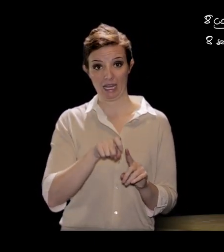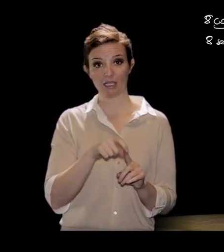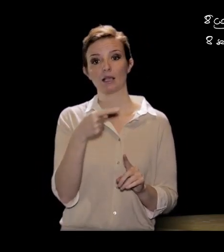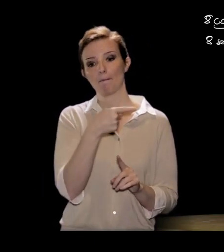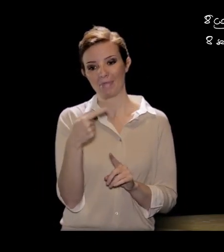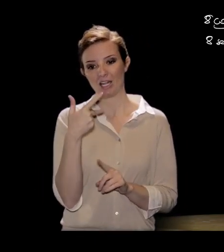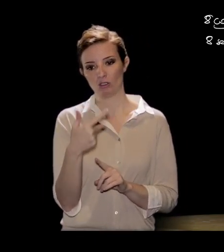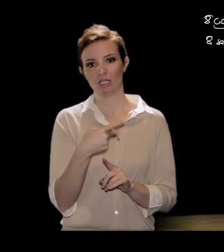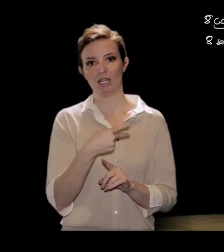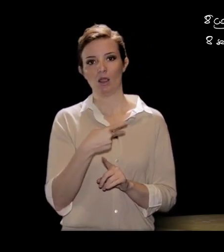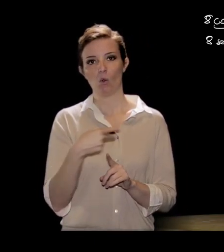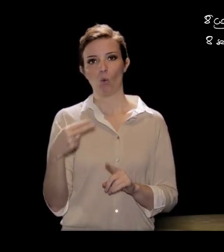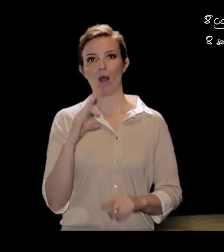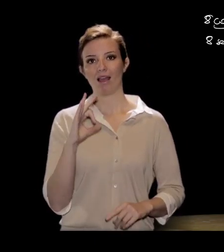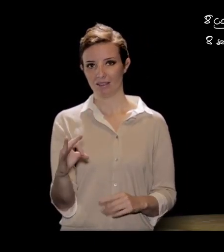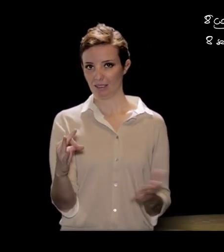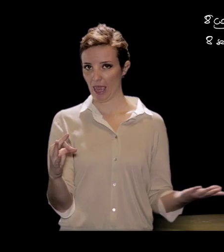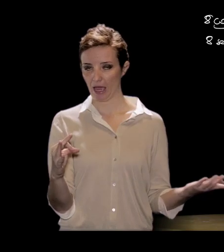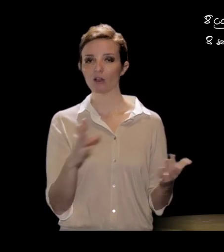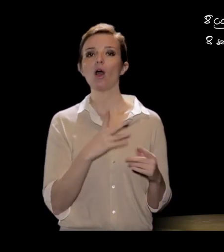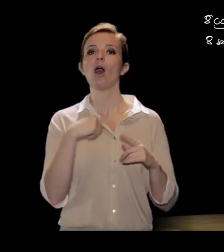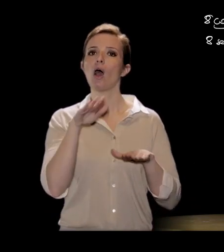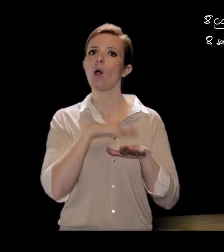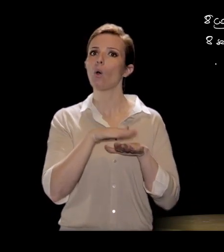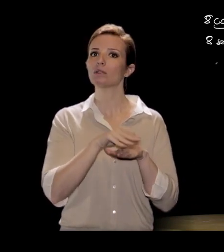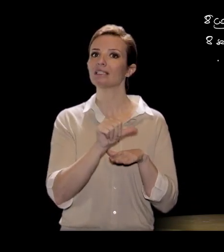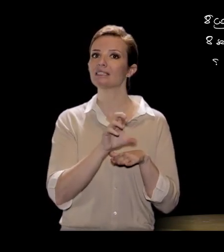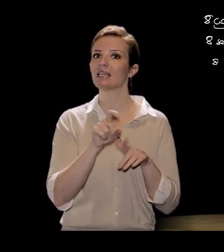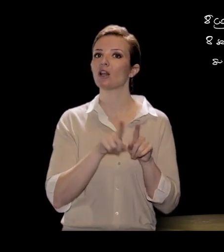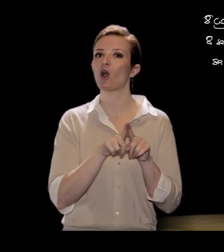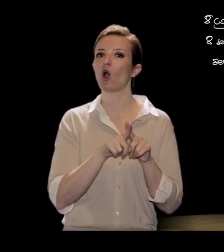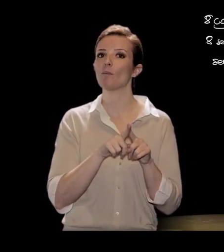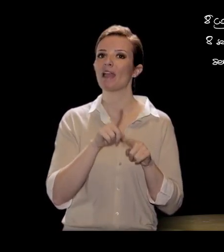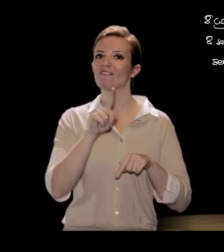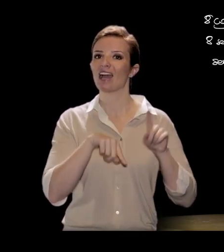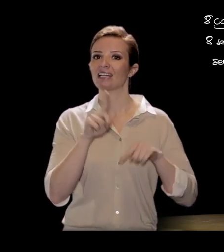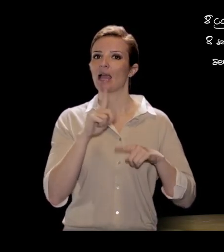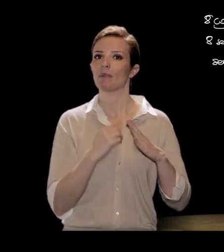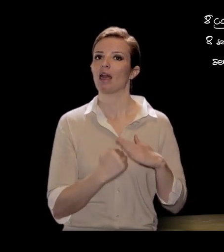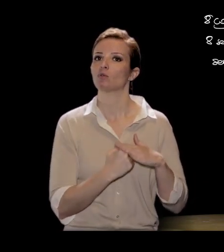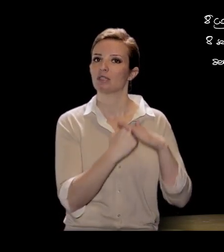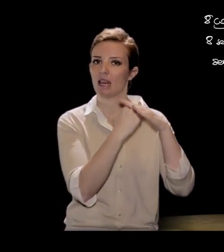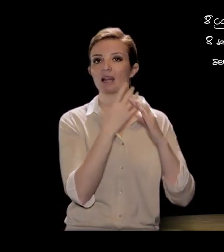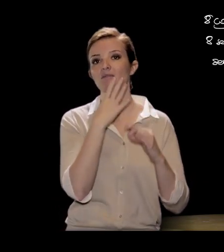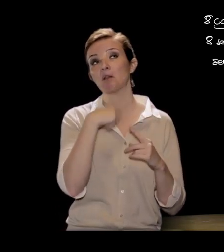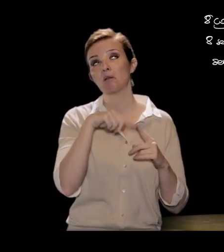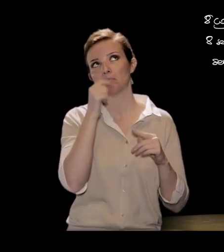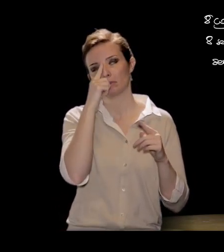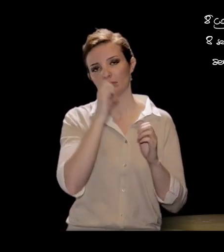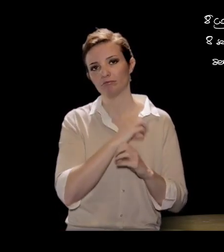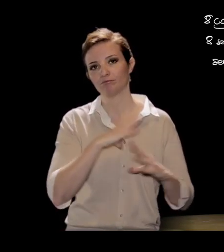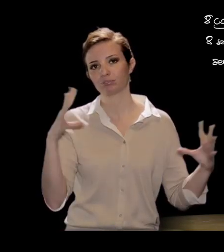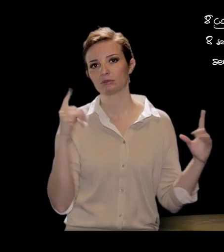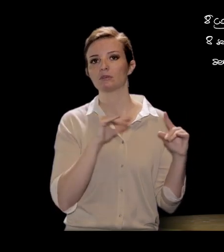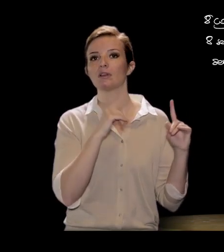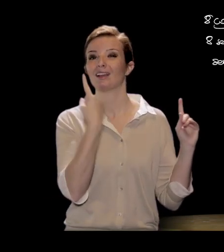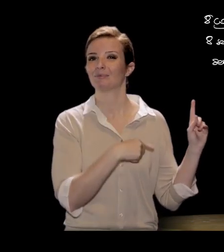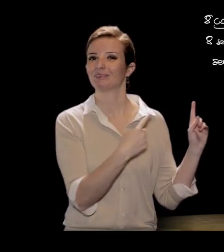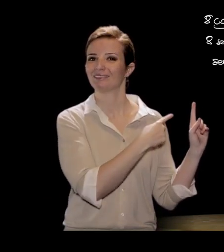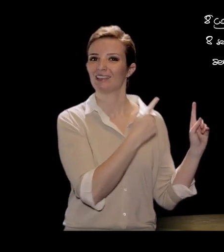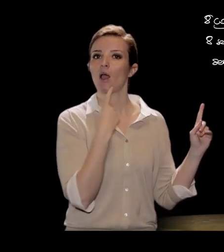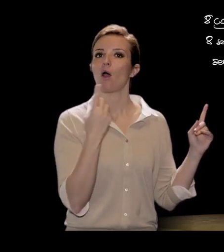uguale a 0. Utilizzando il seno come variabile ausiliaria possiamo trovare, possiamo immaginare che questa sia in tutti gli effetti